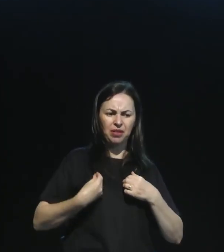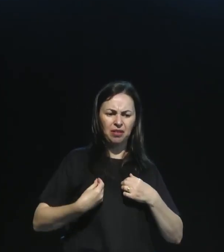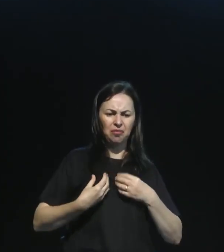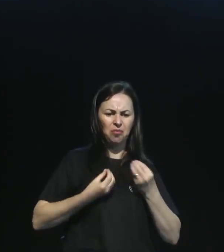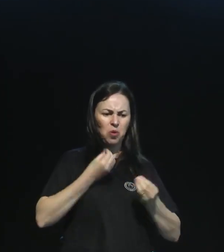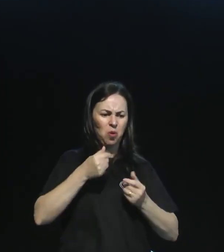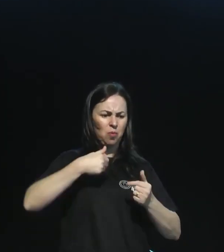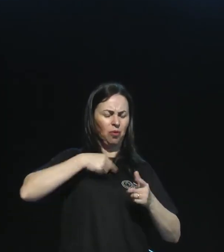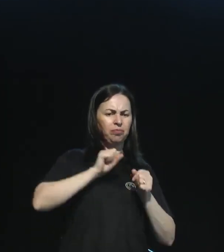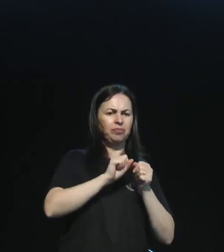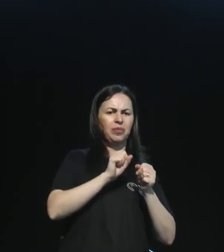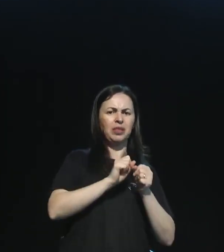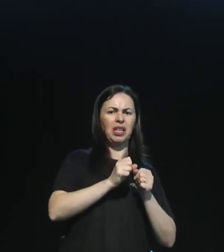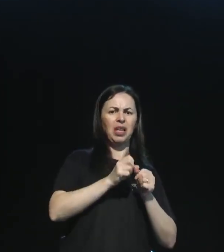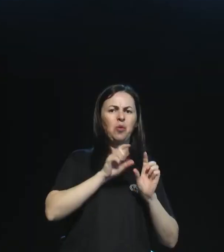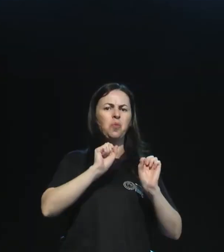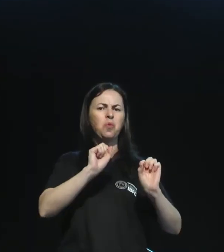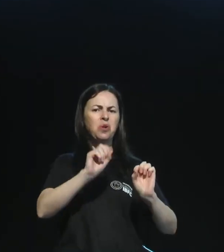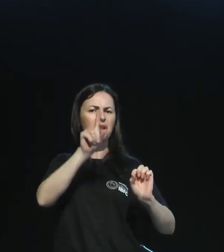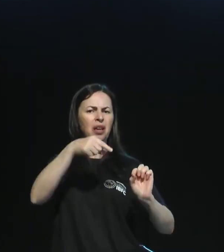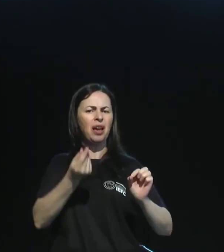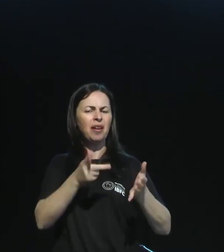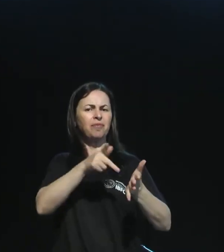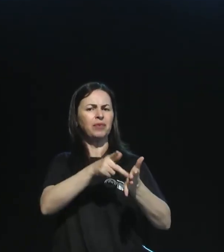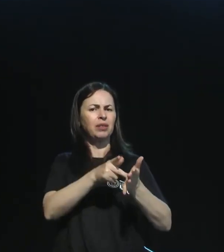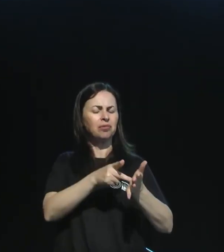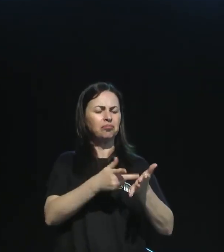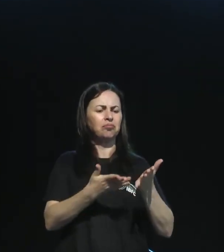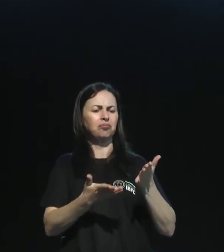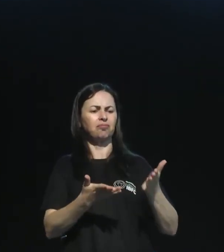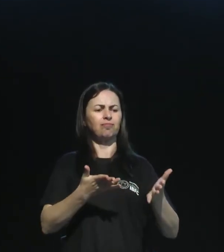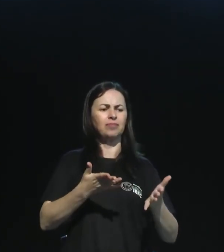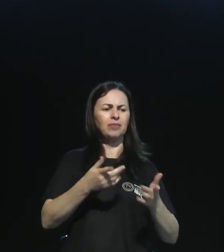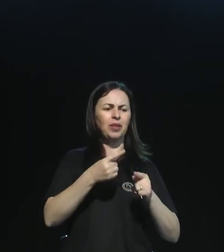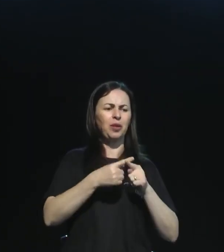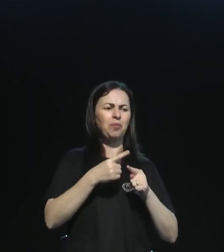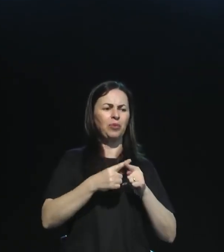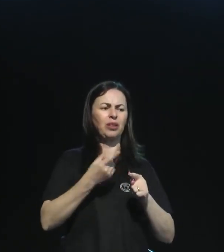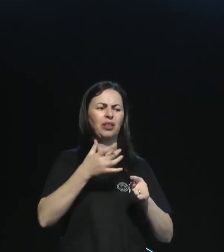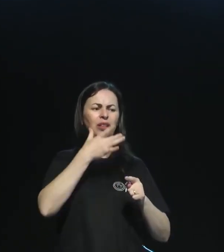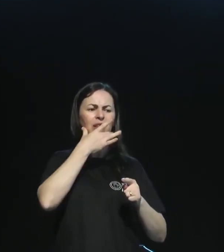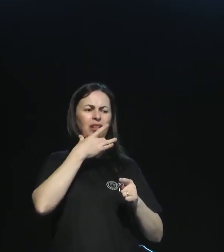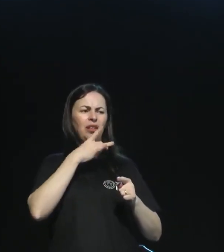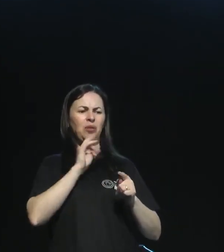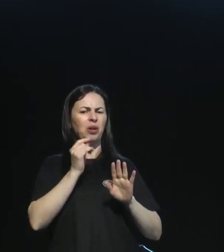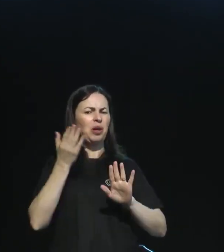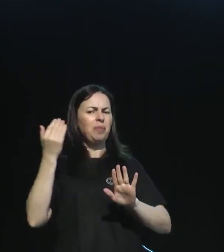direito de me dizer o que é verdade, porque isso já é, para aquele tempo, isso